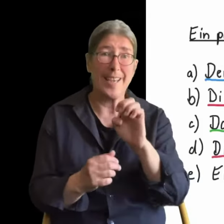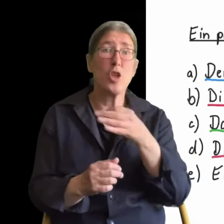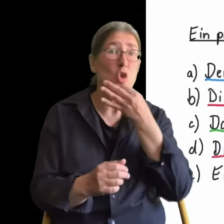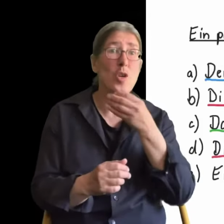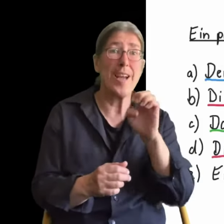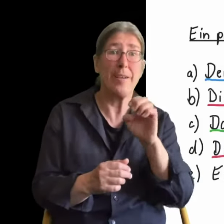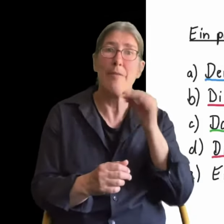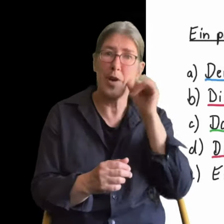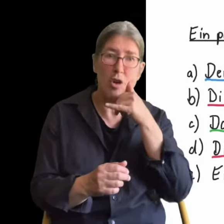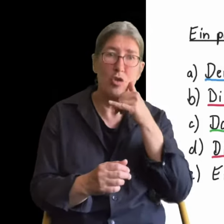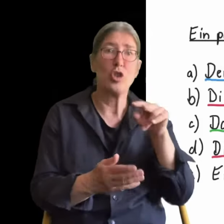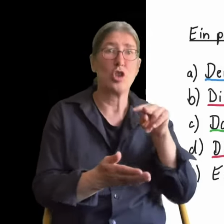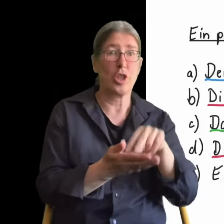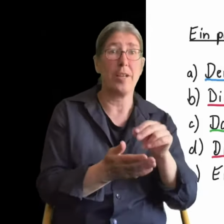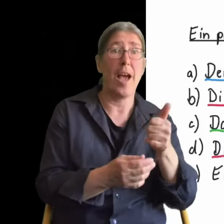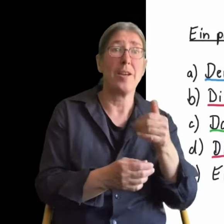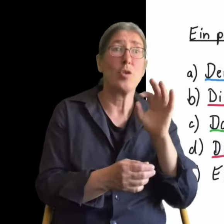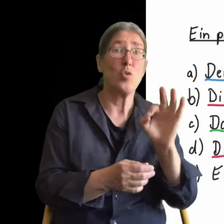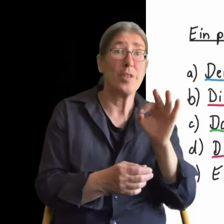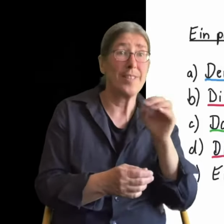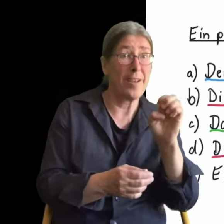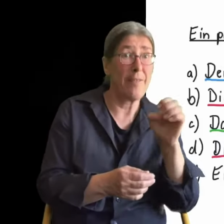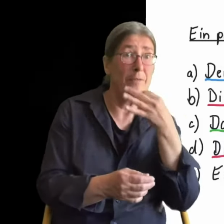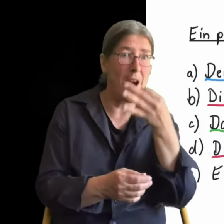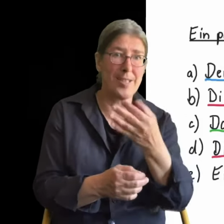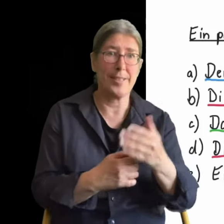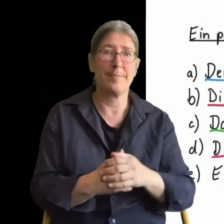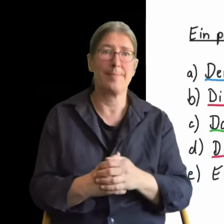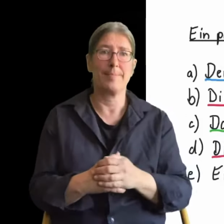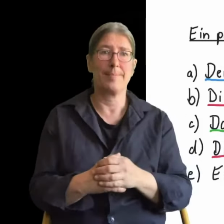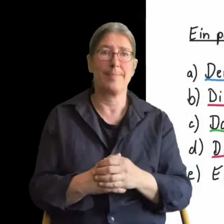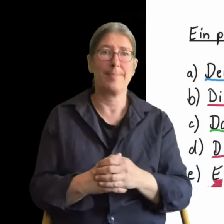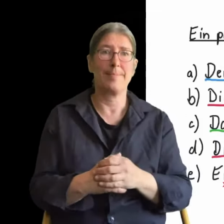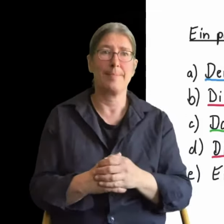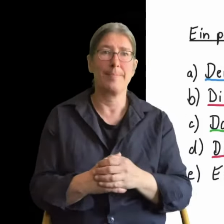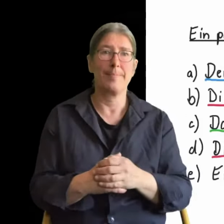Die freundliche junge Frau stellt eine gute Frage.